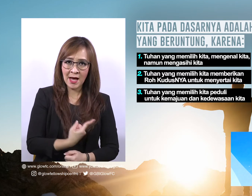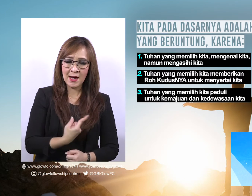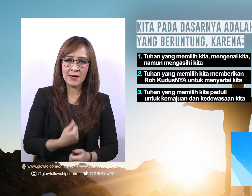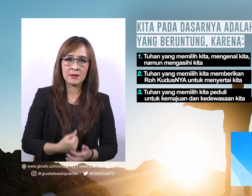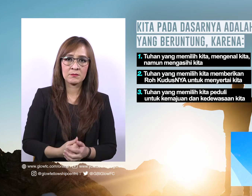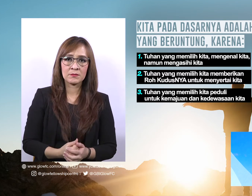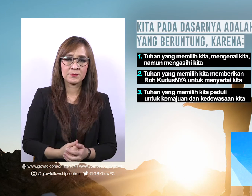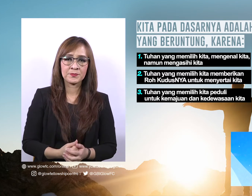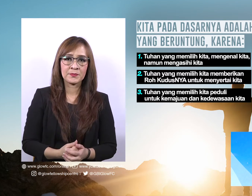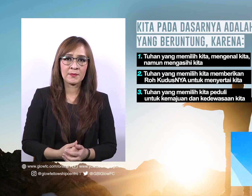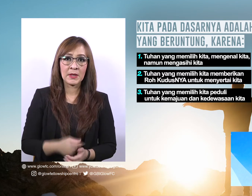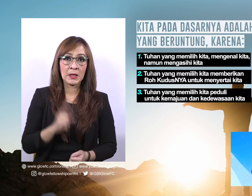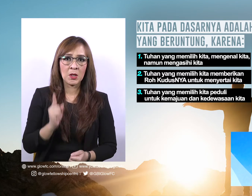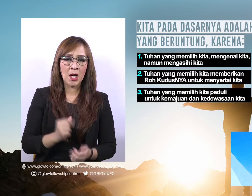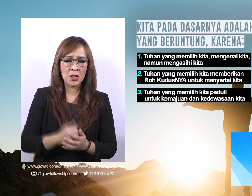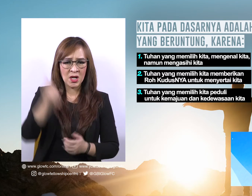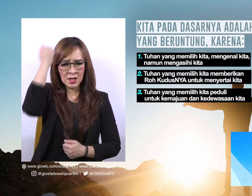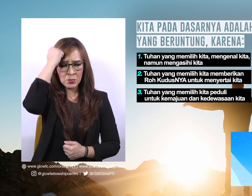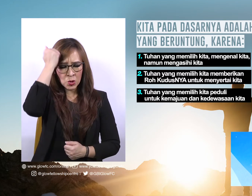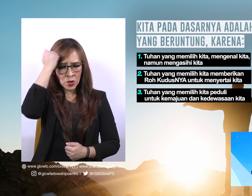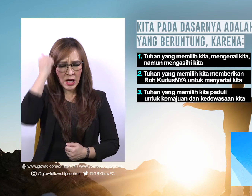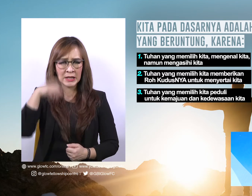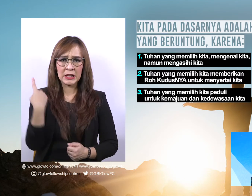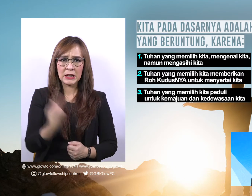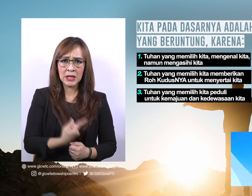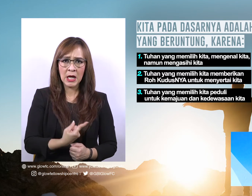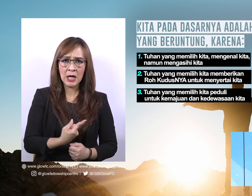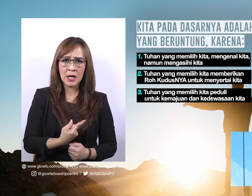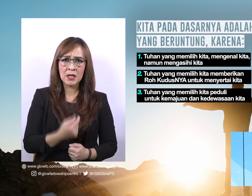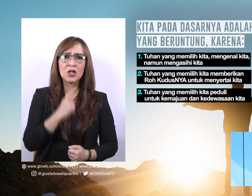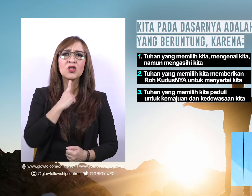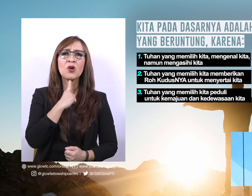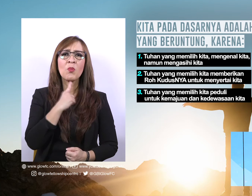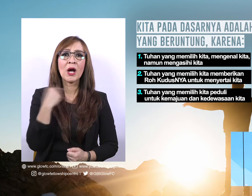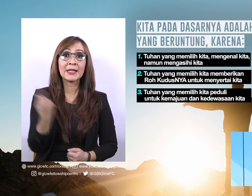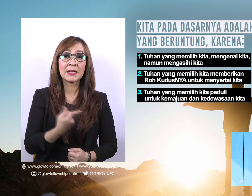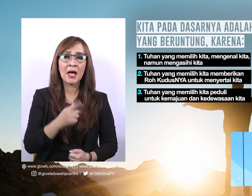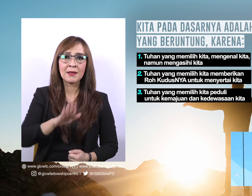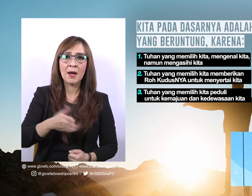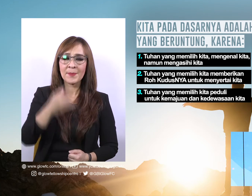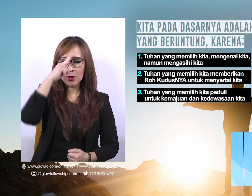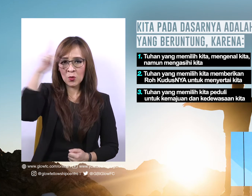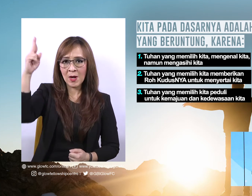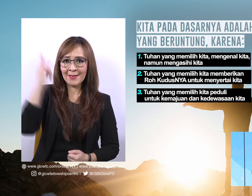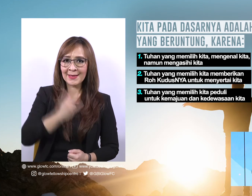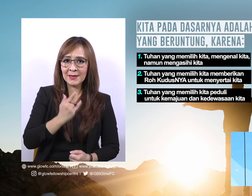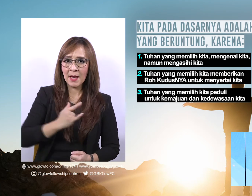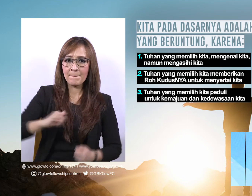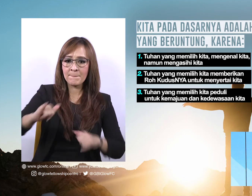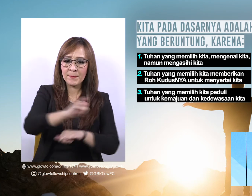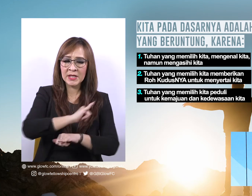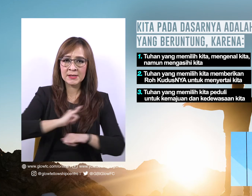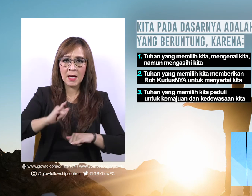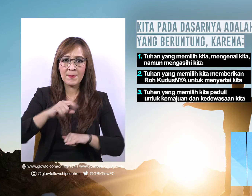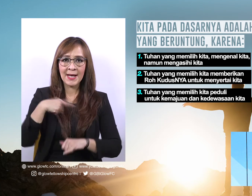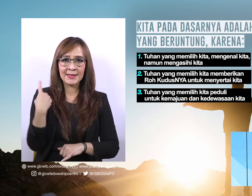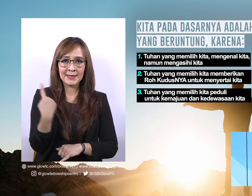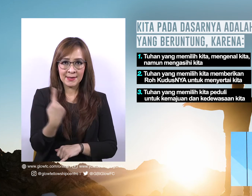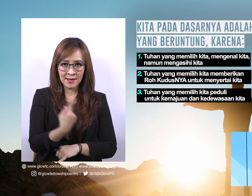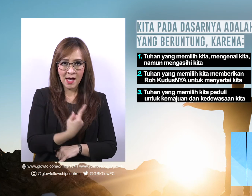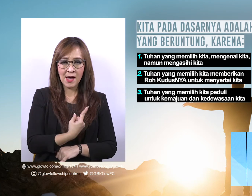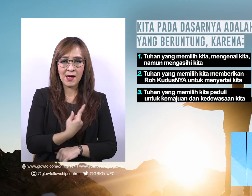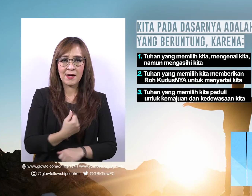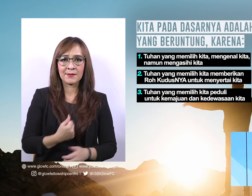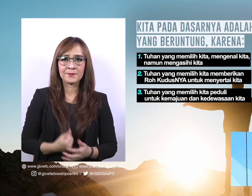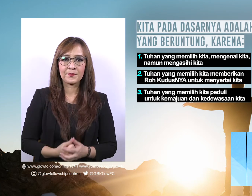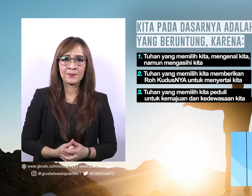kita kebodohan kita kemunafikan kita tapi dia tetap mengasihinya yang kedua Tuhan yang memiliki tak memberikan Roh Kudus yaitu menyertai kita aduk itu